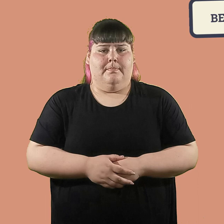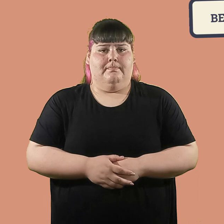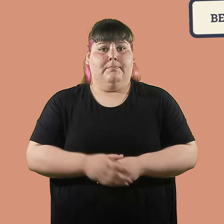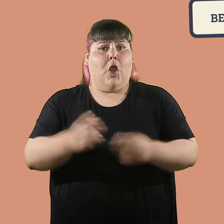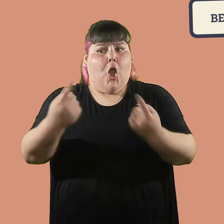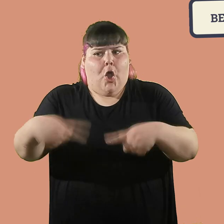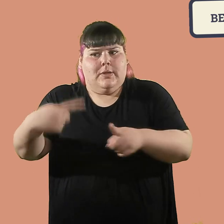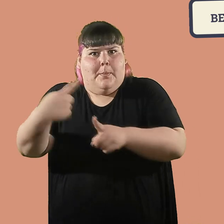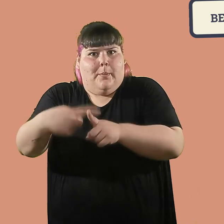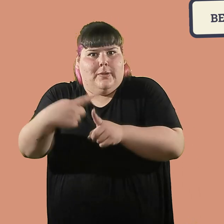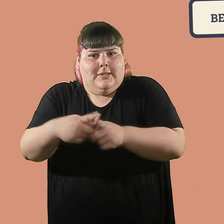Beneficios de donar sangre.